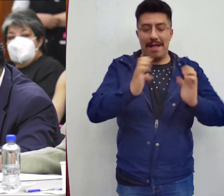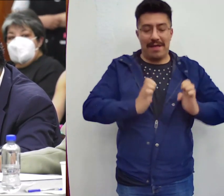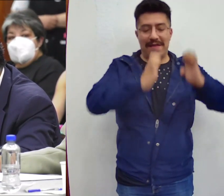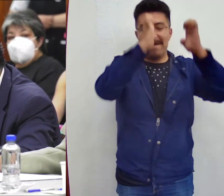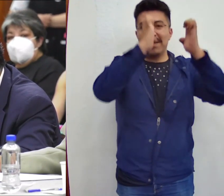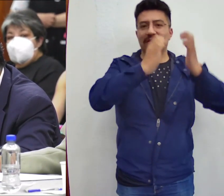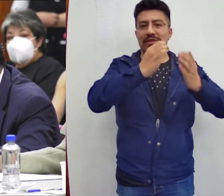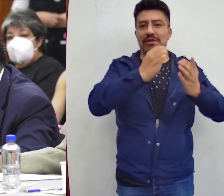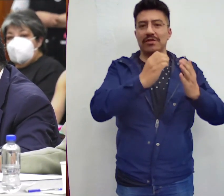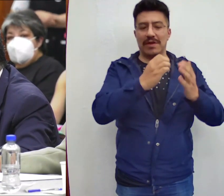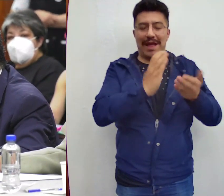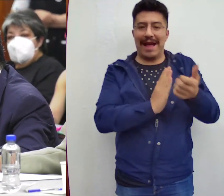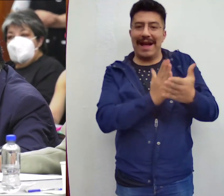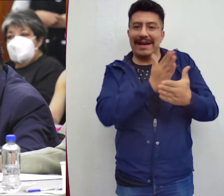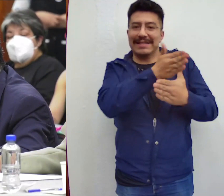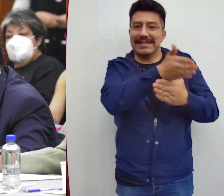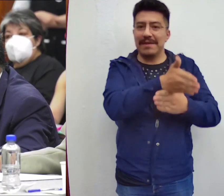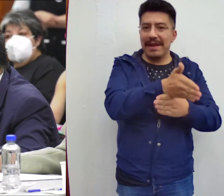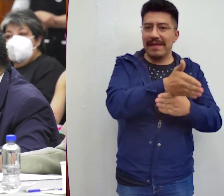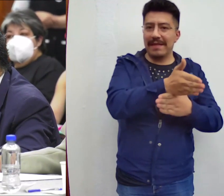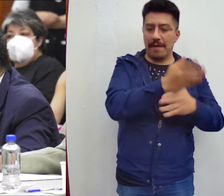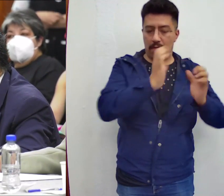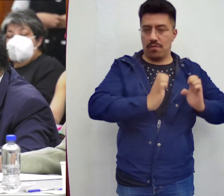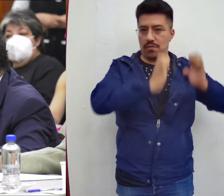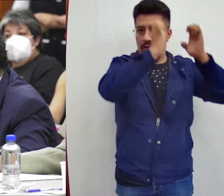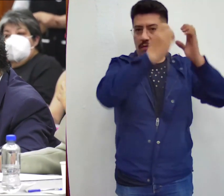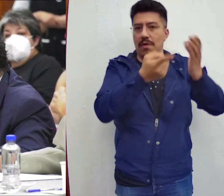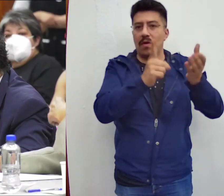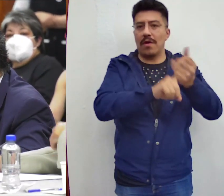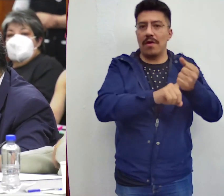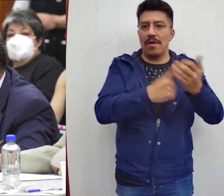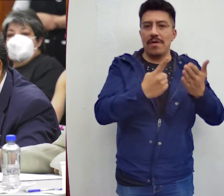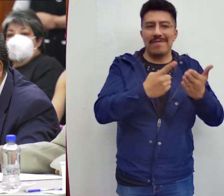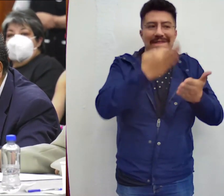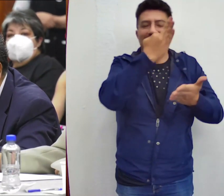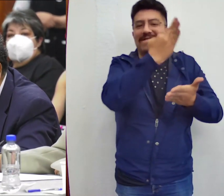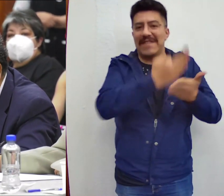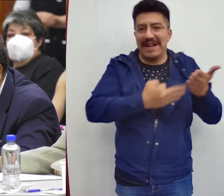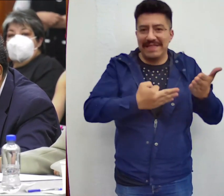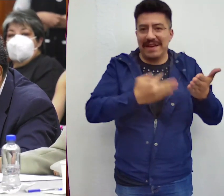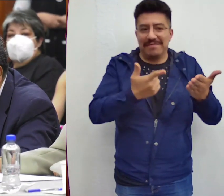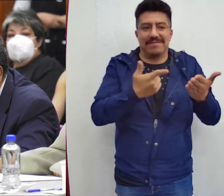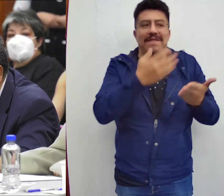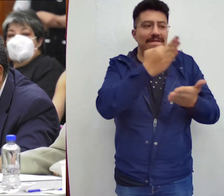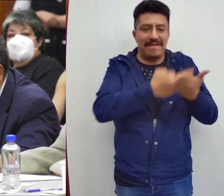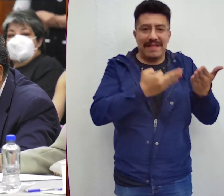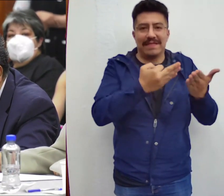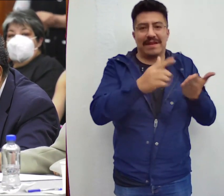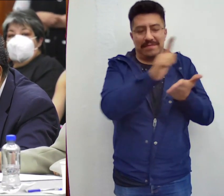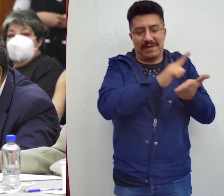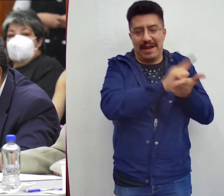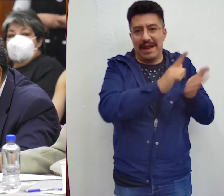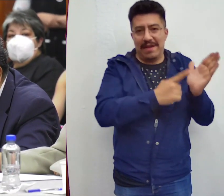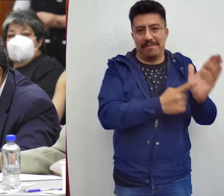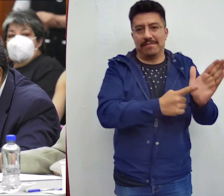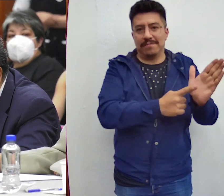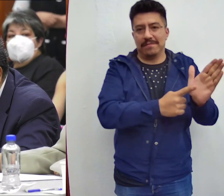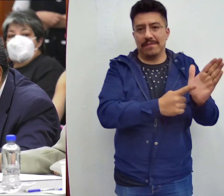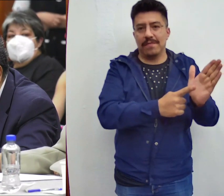en los centros de salud de manera progresiva no está previsto en este cuerpo. Tampoco